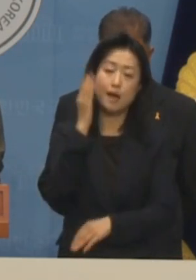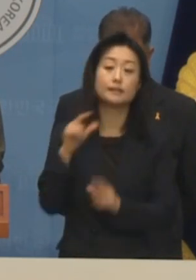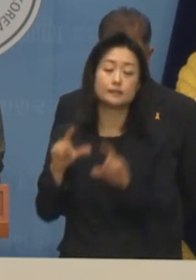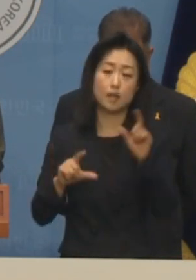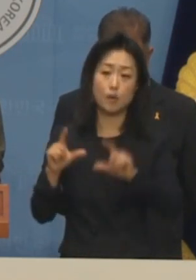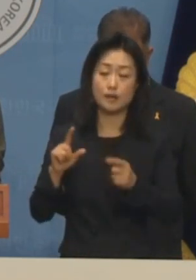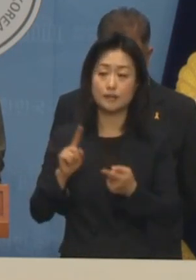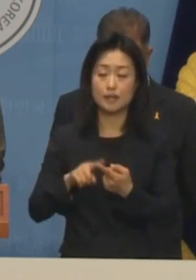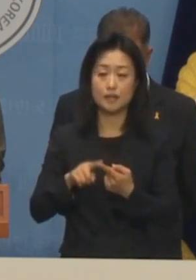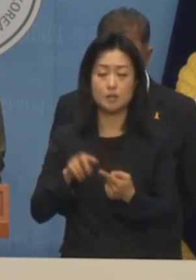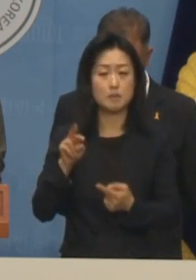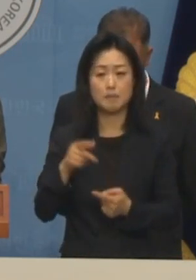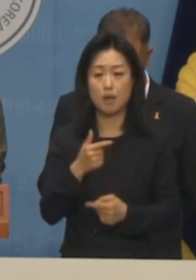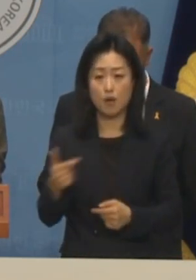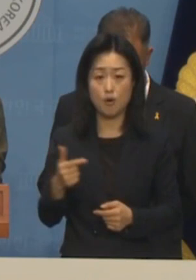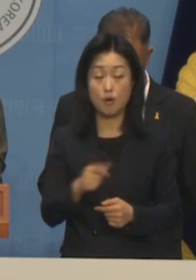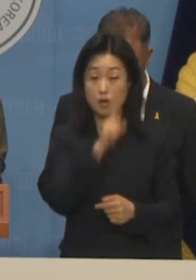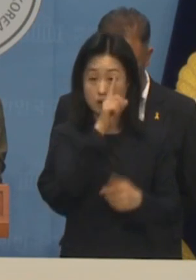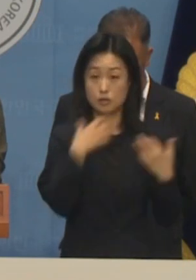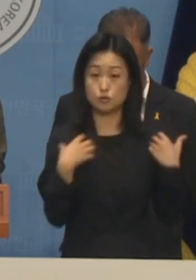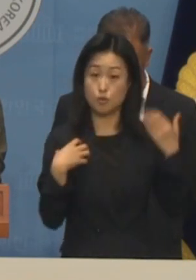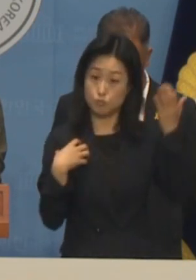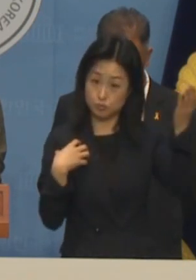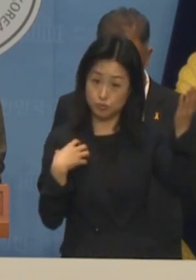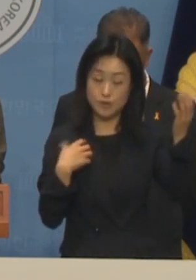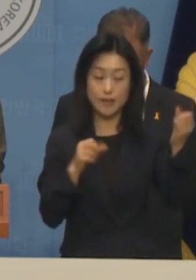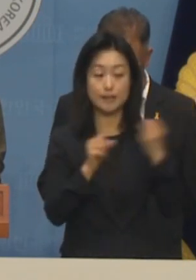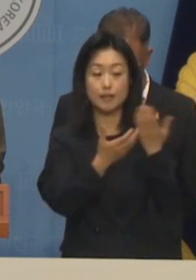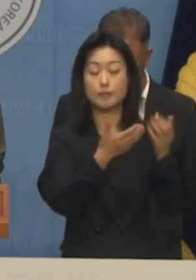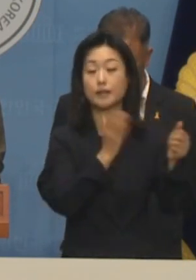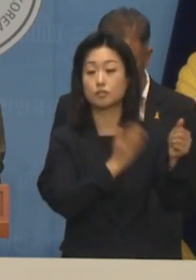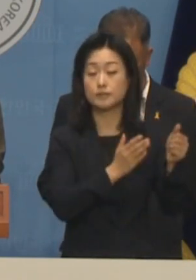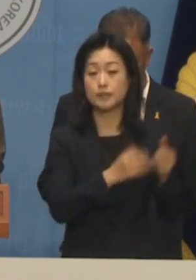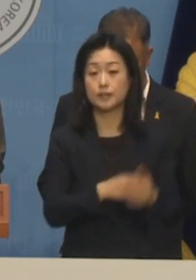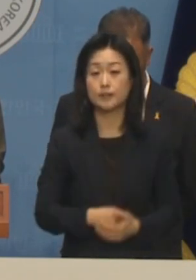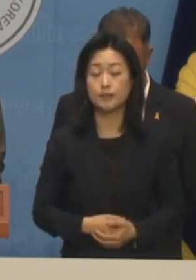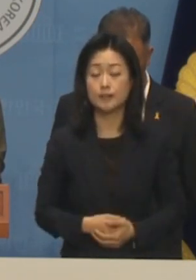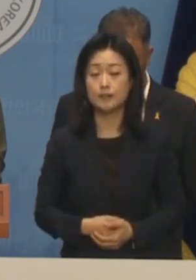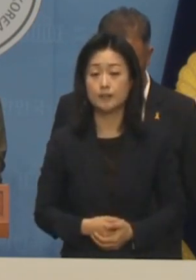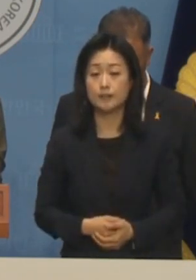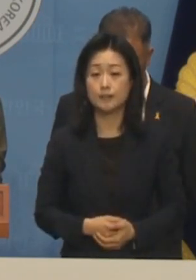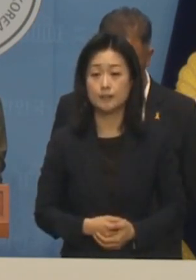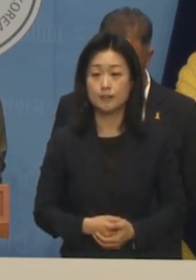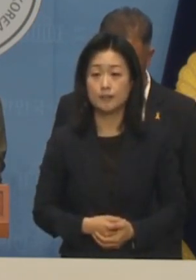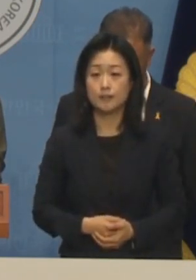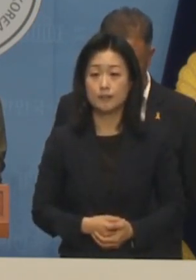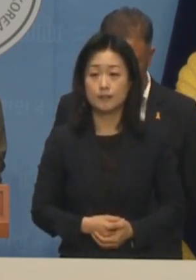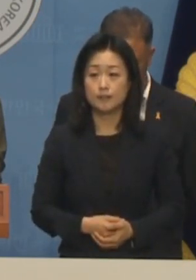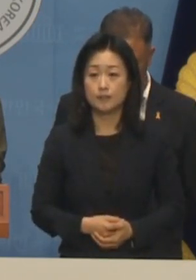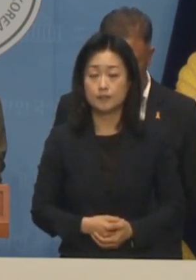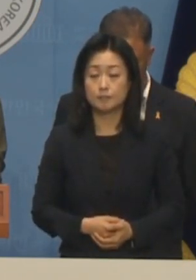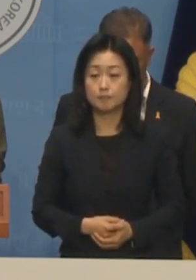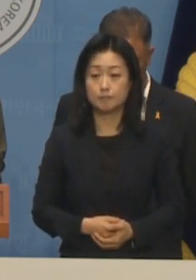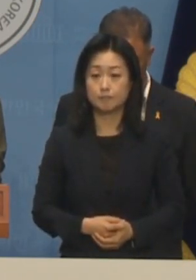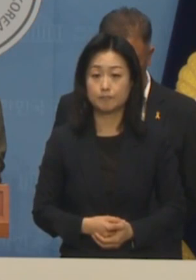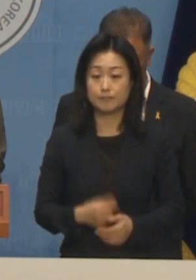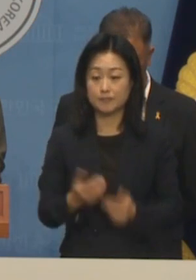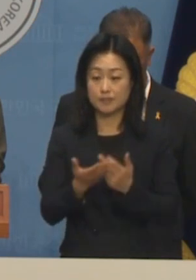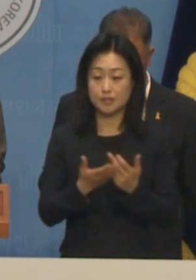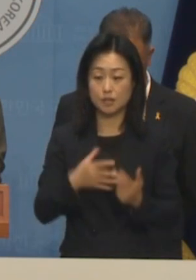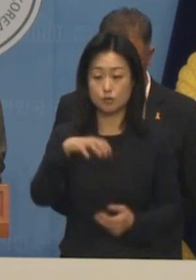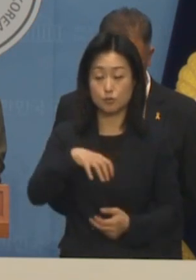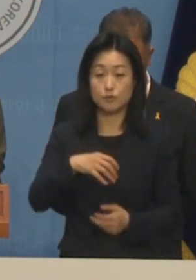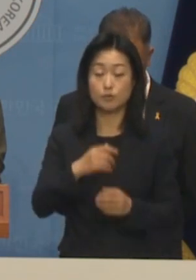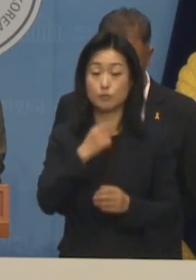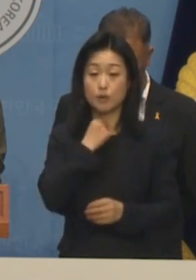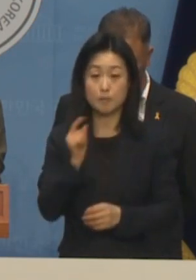대해 국토교통부는 적절한 답을 내놓지 못하고 있다. 이에 우리는 윤석열